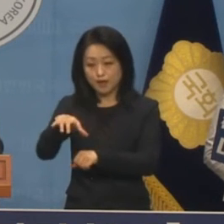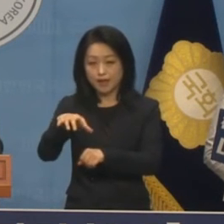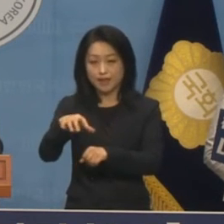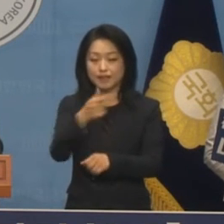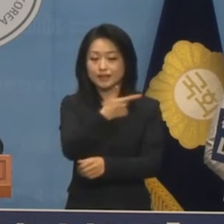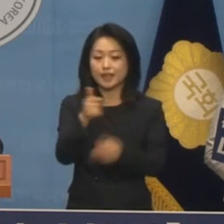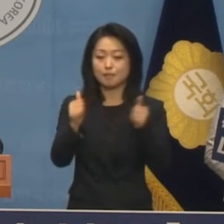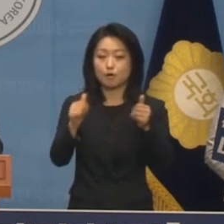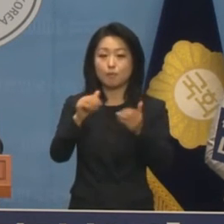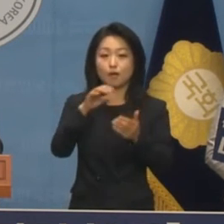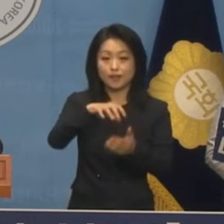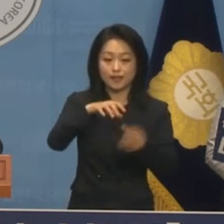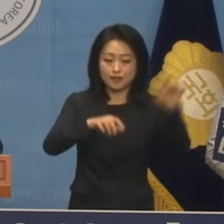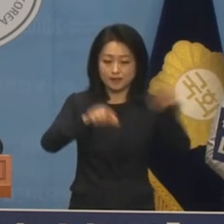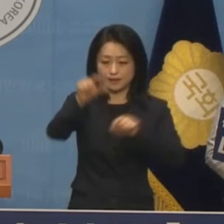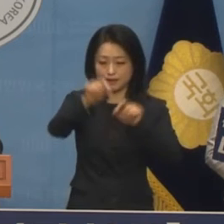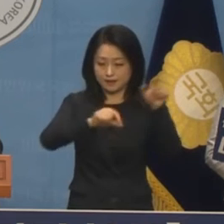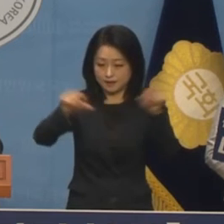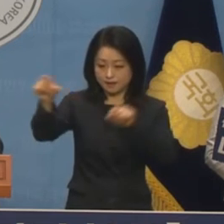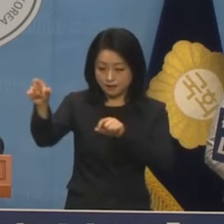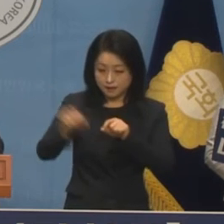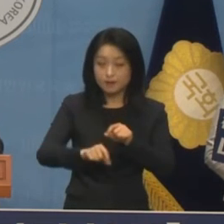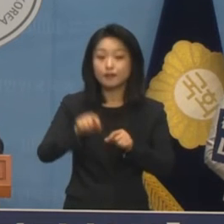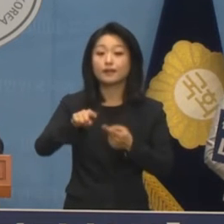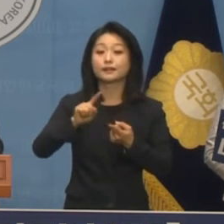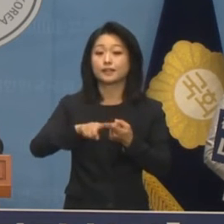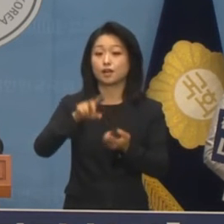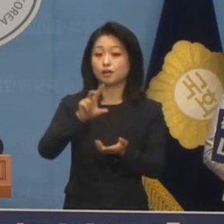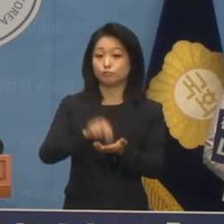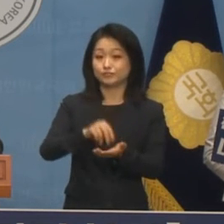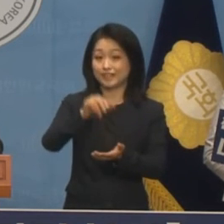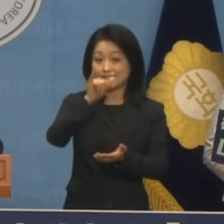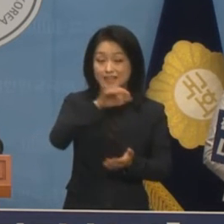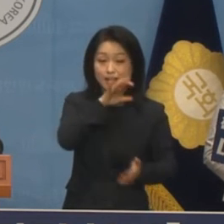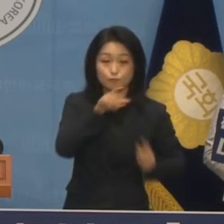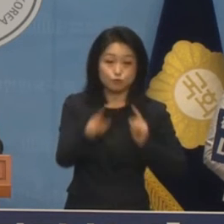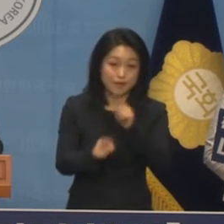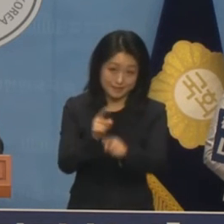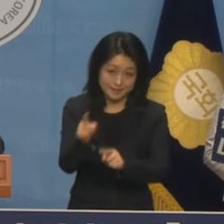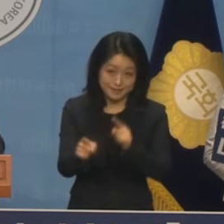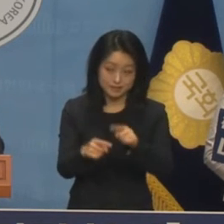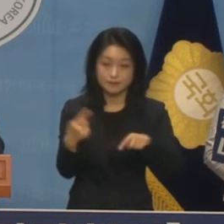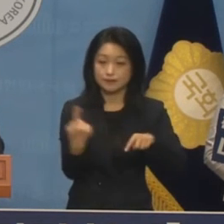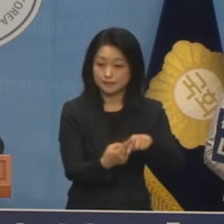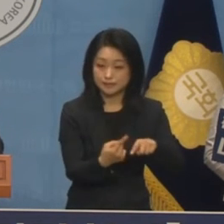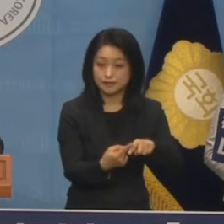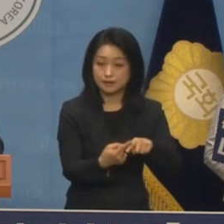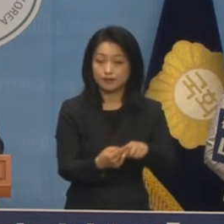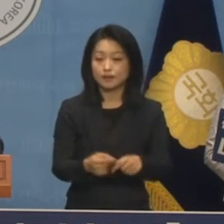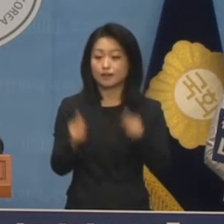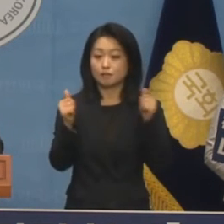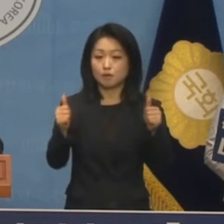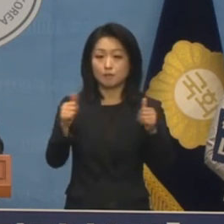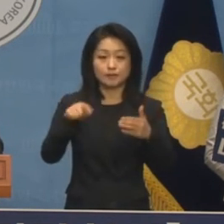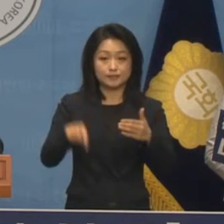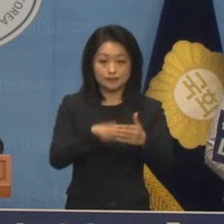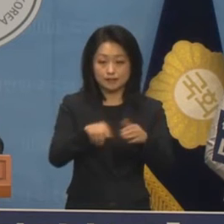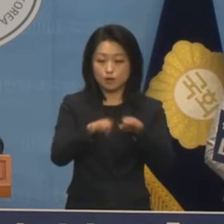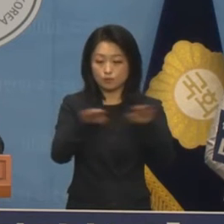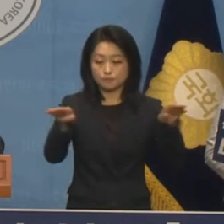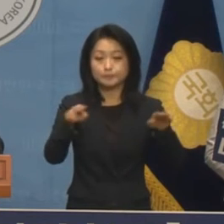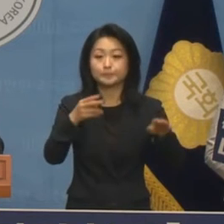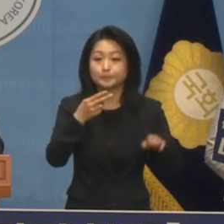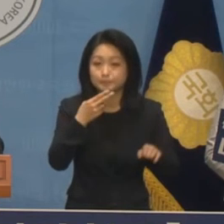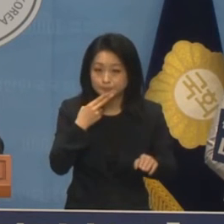요직에 대거 배치되는 코드 인사가 단행됐다는 전국 판사들의 불만이 터져나온 것입니다. 이것은 사법부 내 공정성을 해칠 뿐만